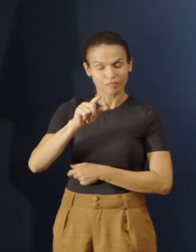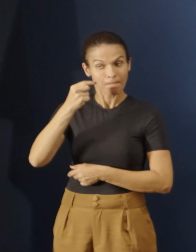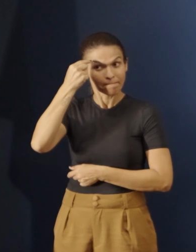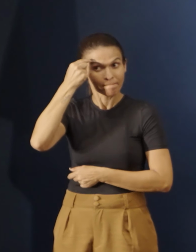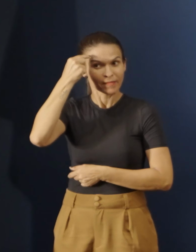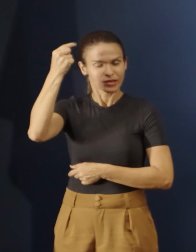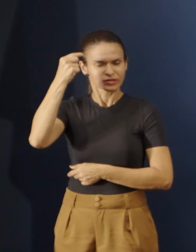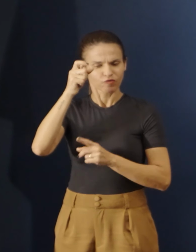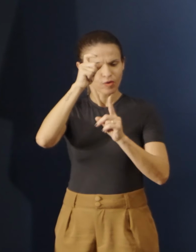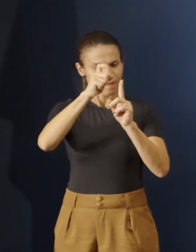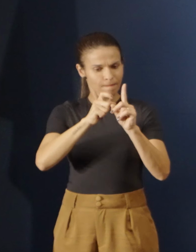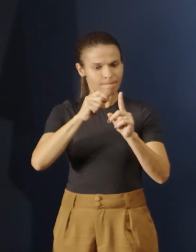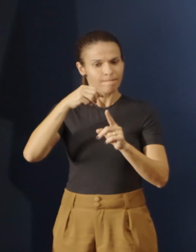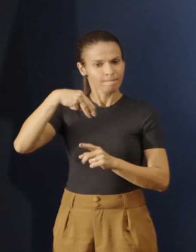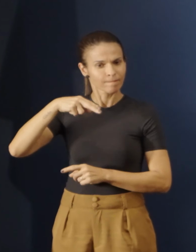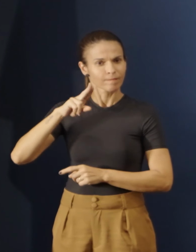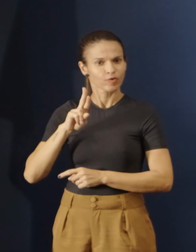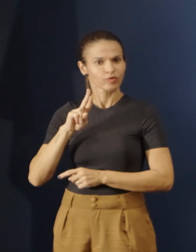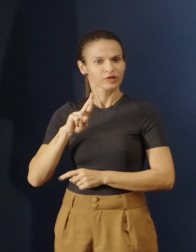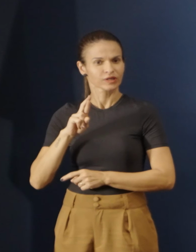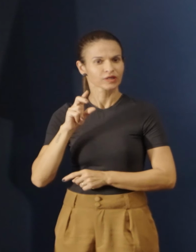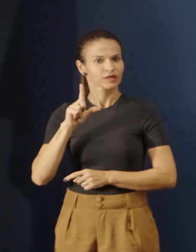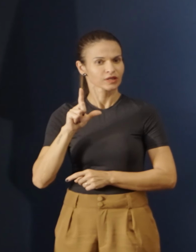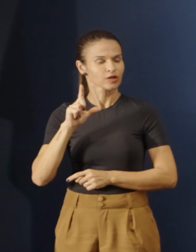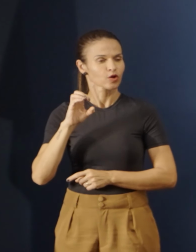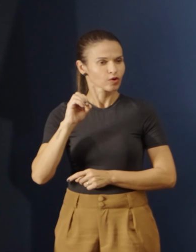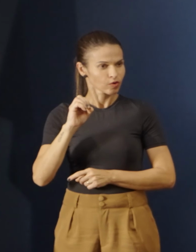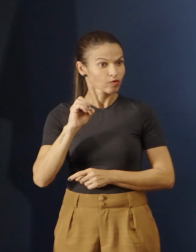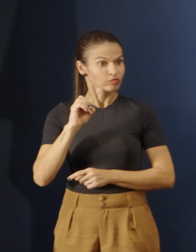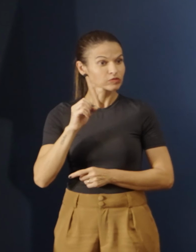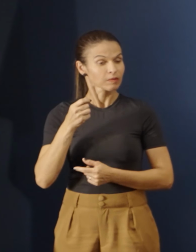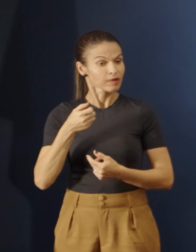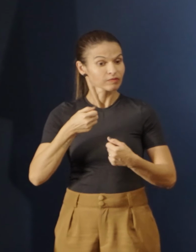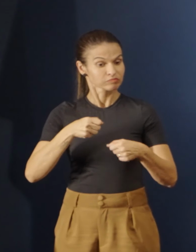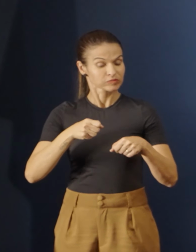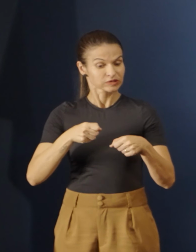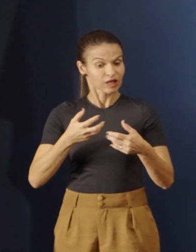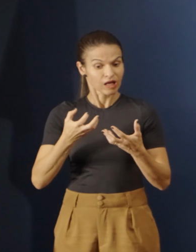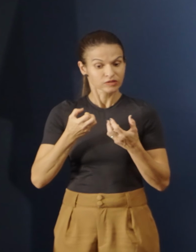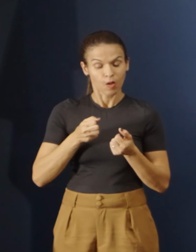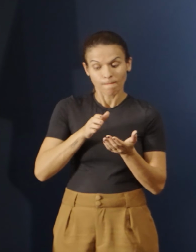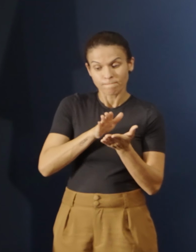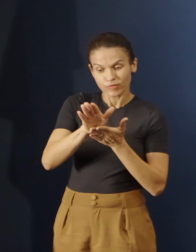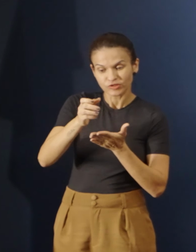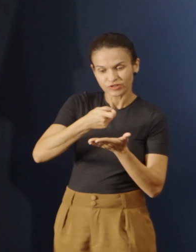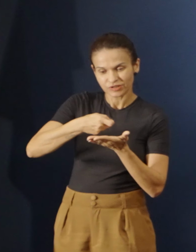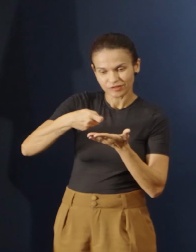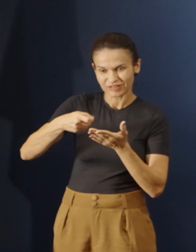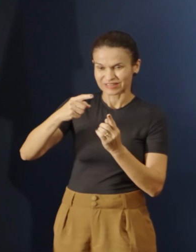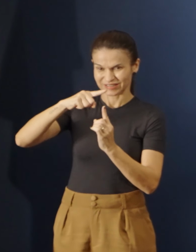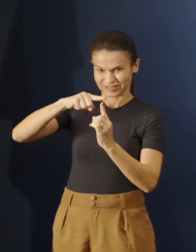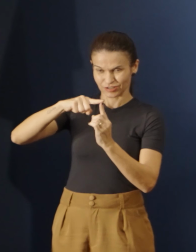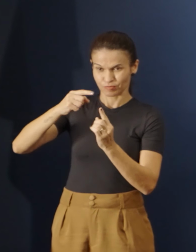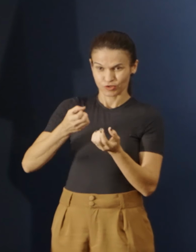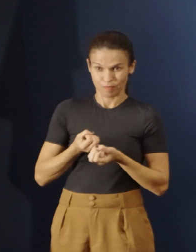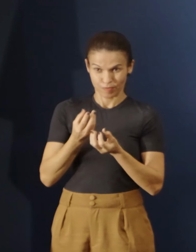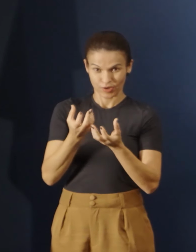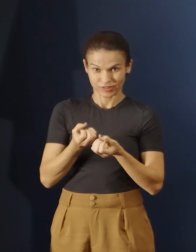repense quem foi Murilo Mendes, que o cânon literário vai ter que admitir que Murilo também publicou e escreveu esse tipo de